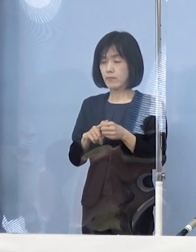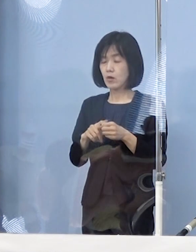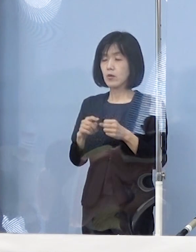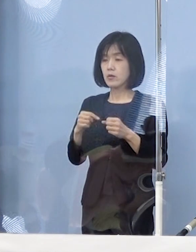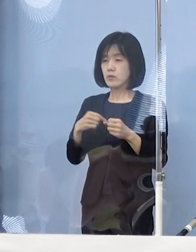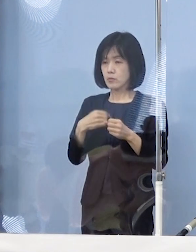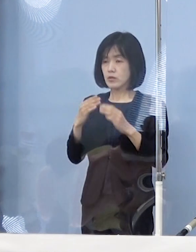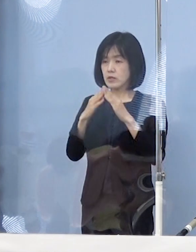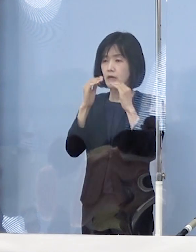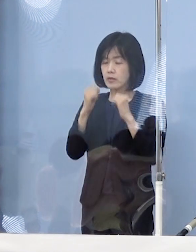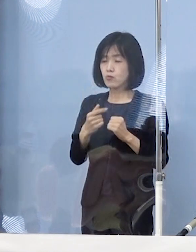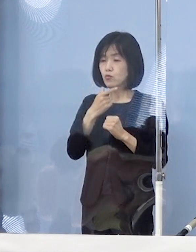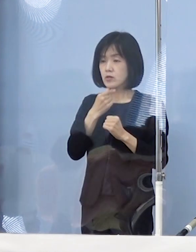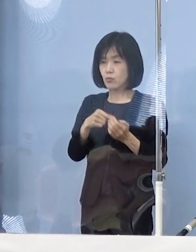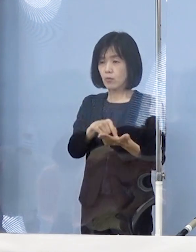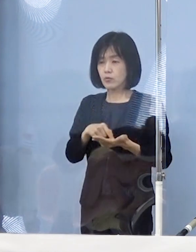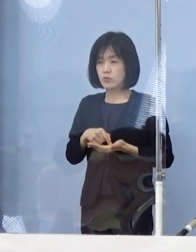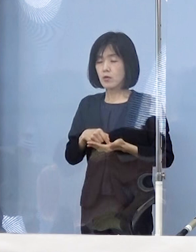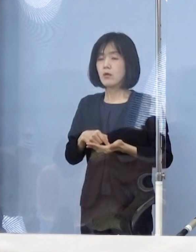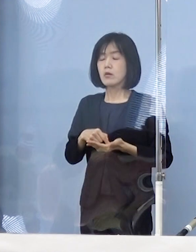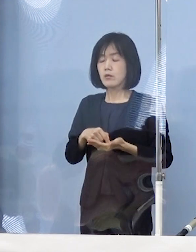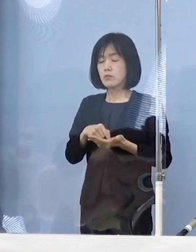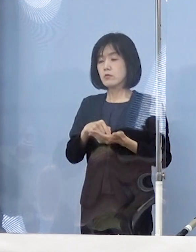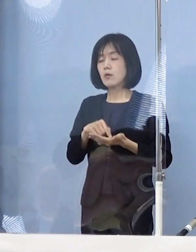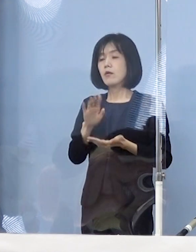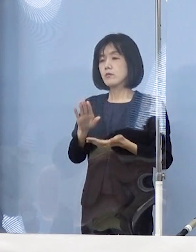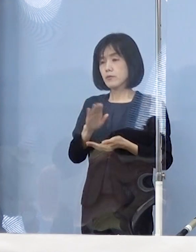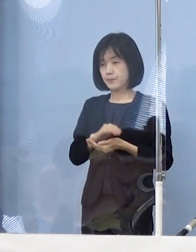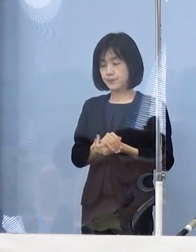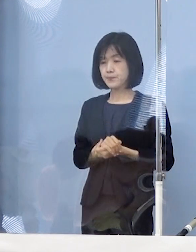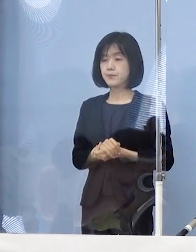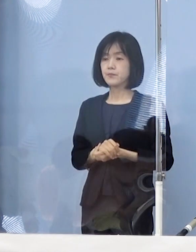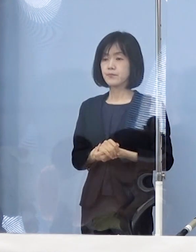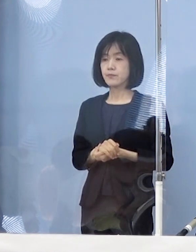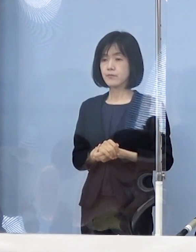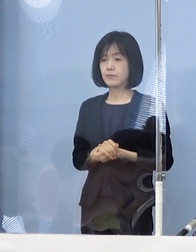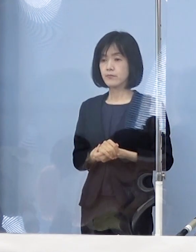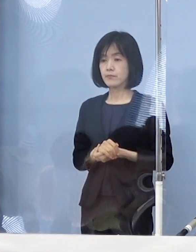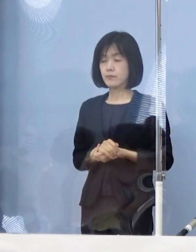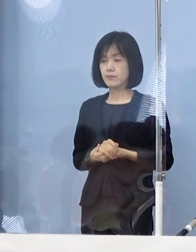自宅健康観察になられているというふうになっております。